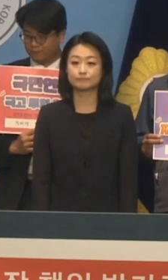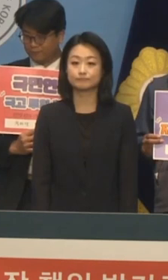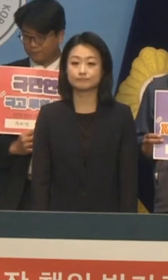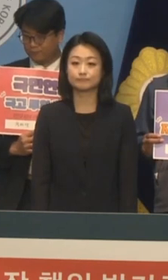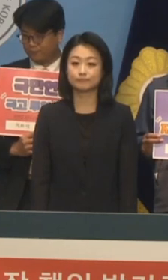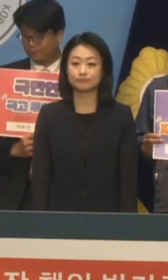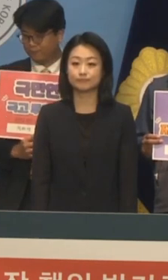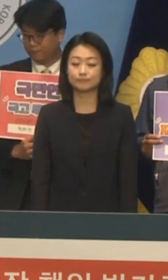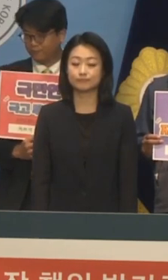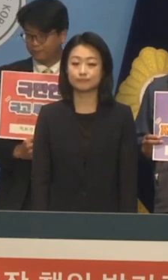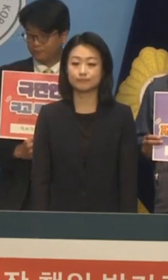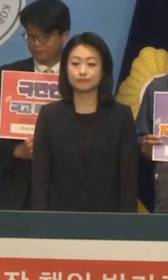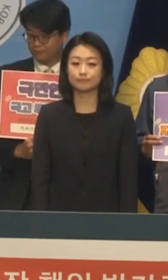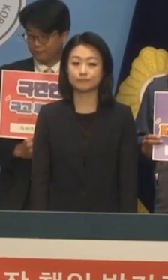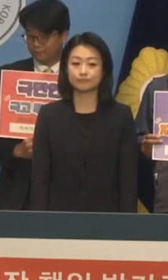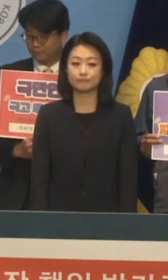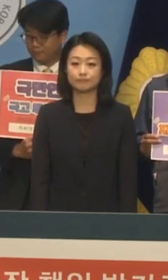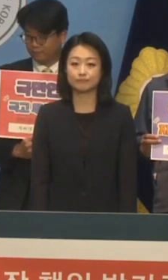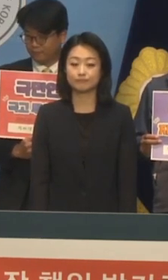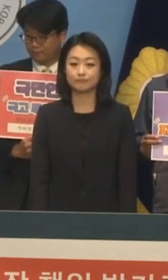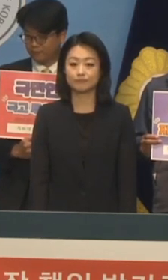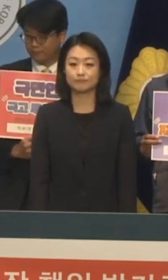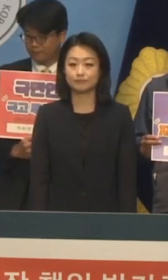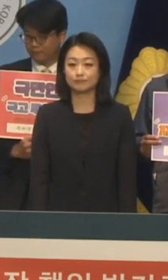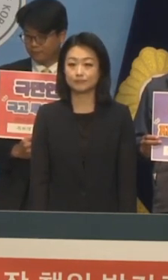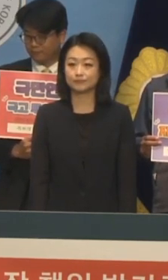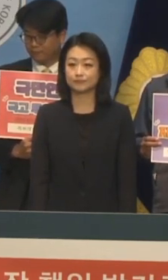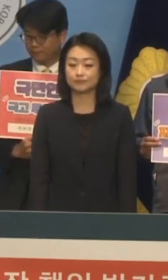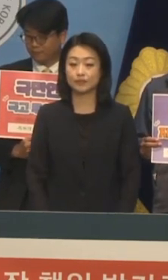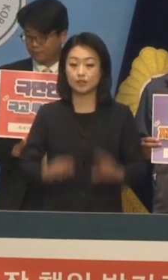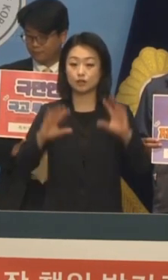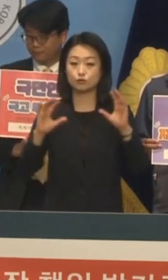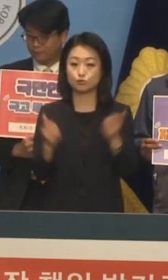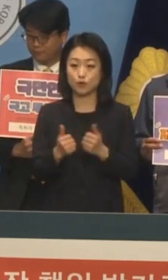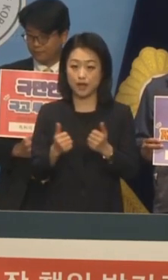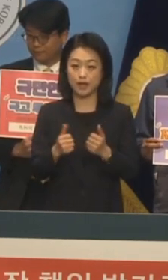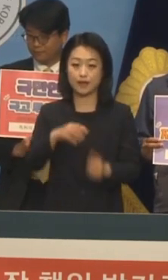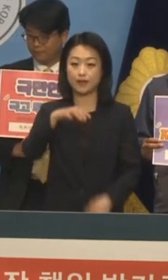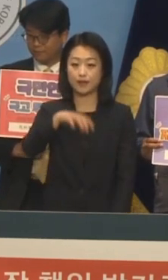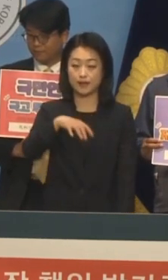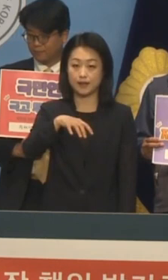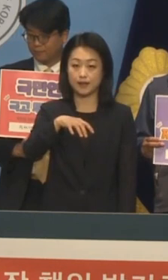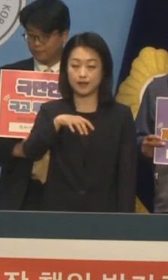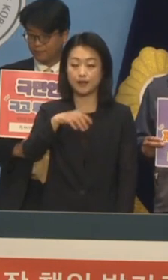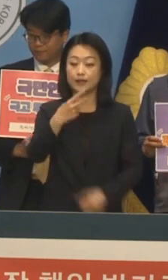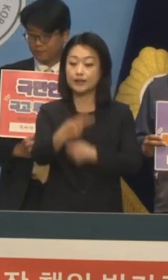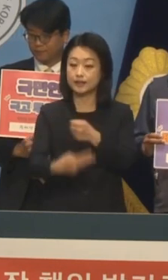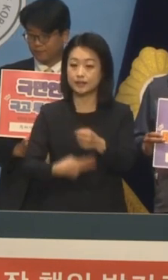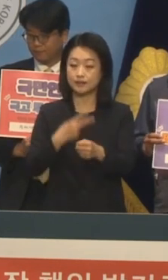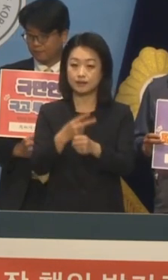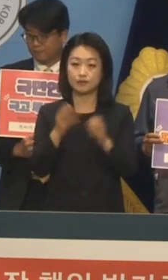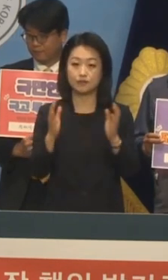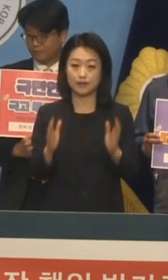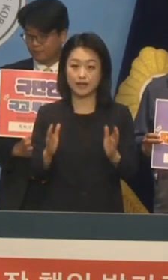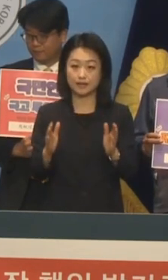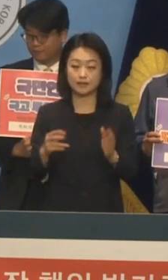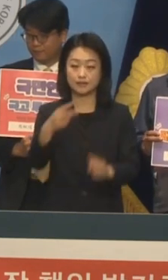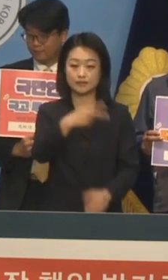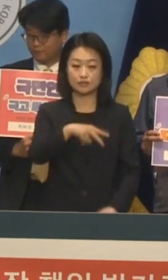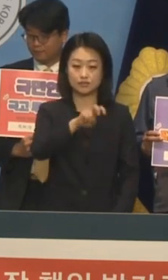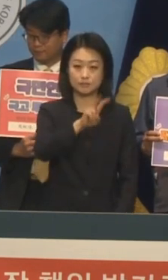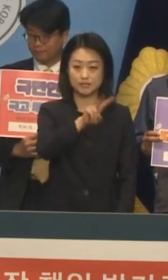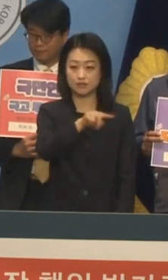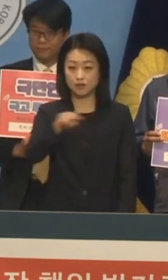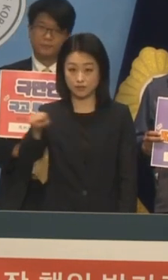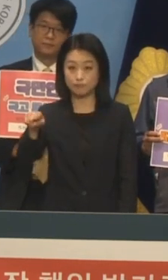예, 방금 말씀하신 대로 국회가 지난 2년간에 걸쳐서 2022년